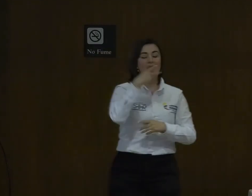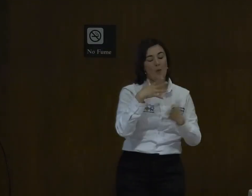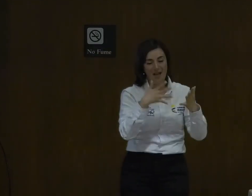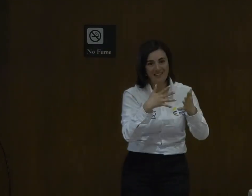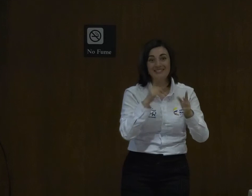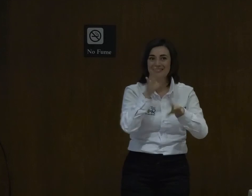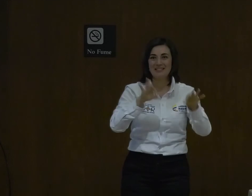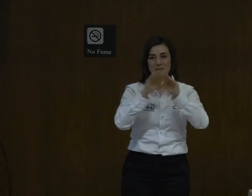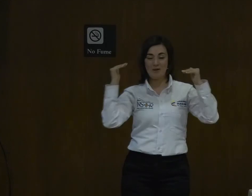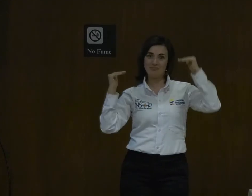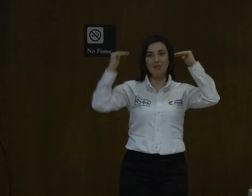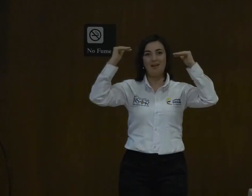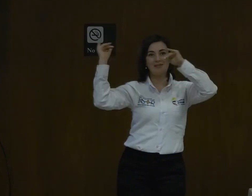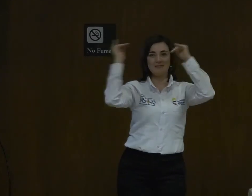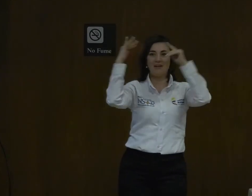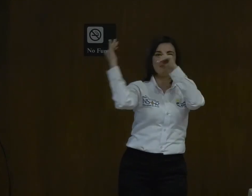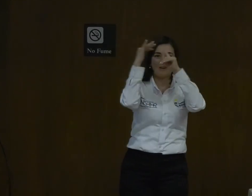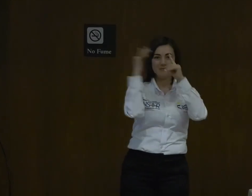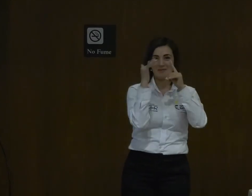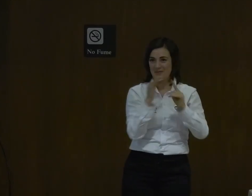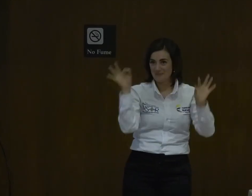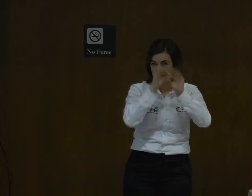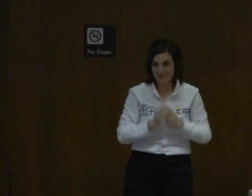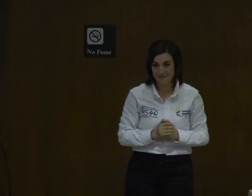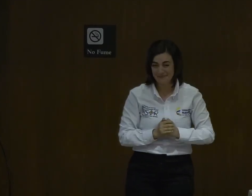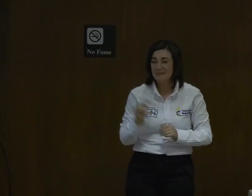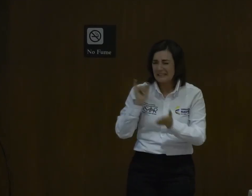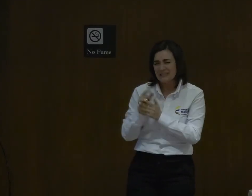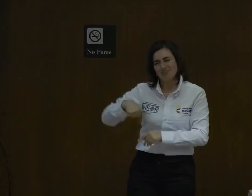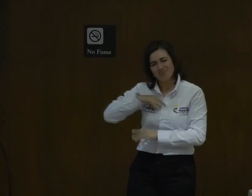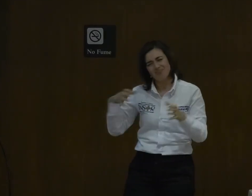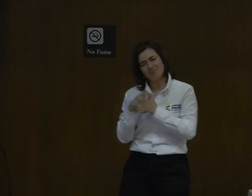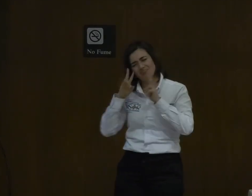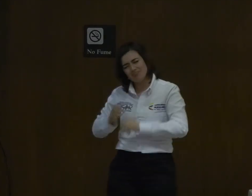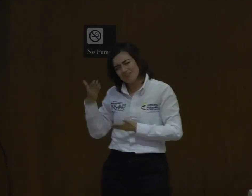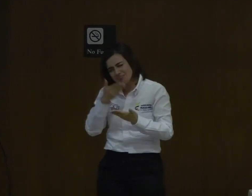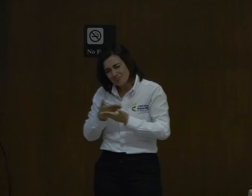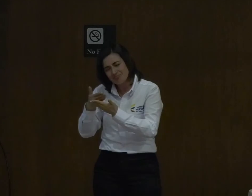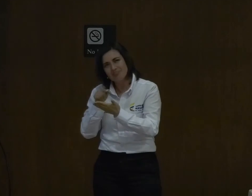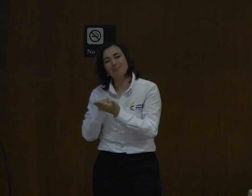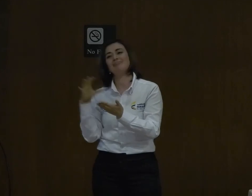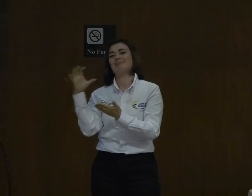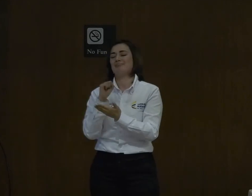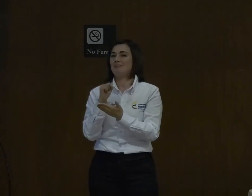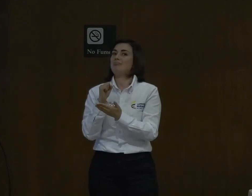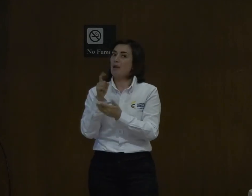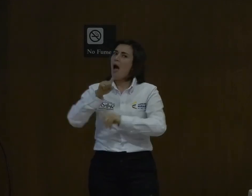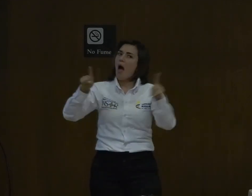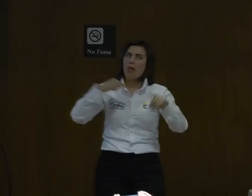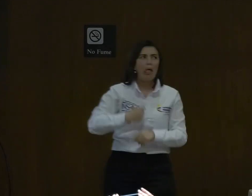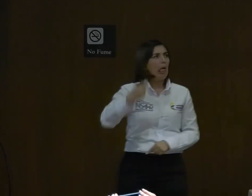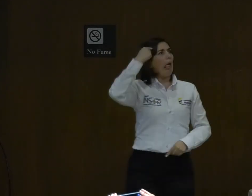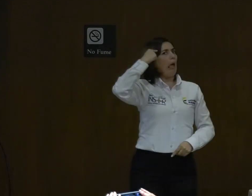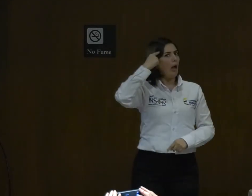Entonces, toda esta evidencia nos ayuda podemos utilizarla para romper